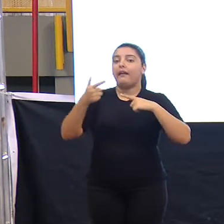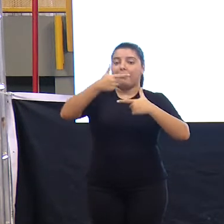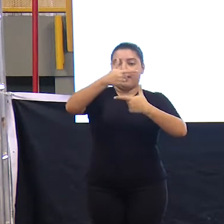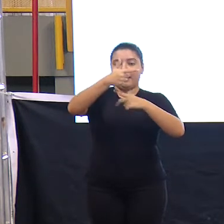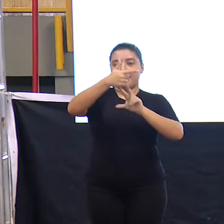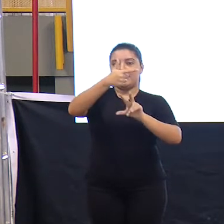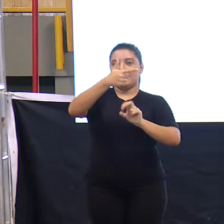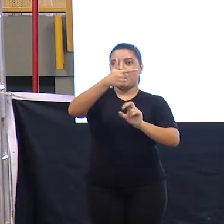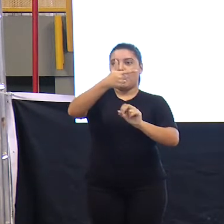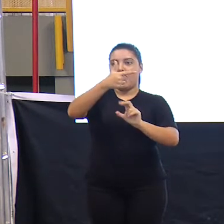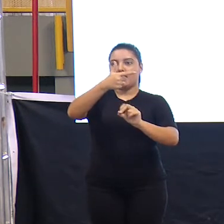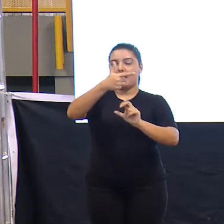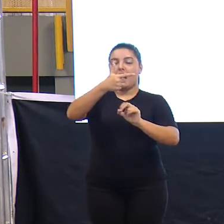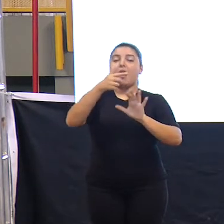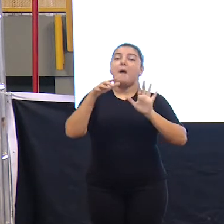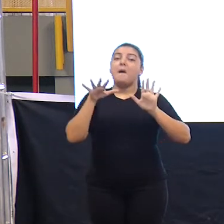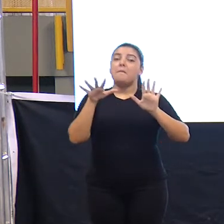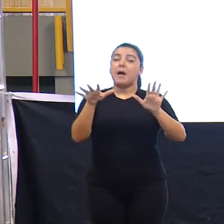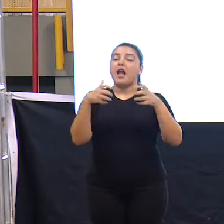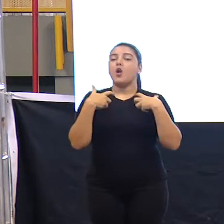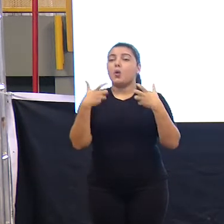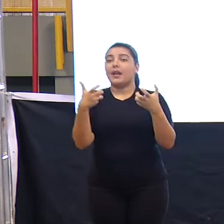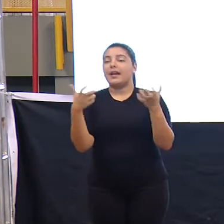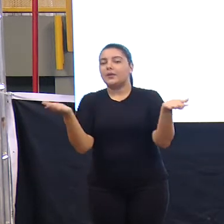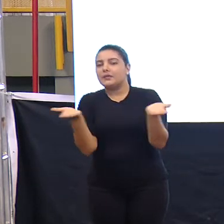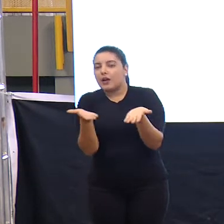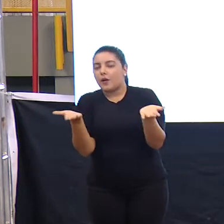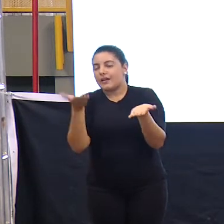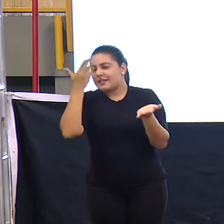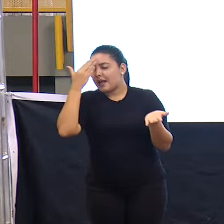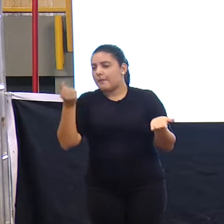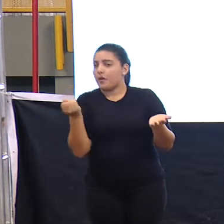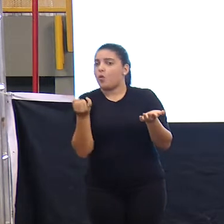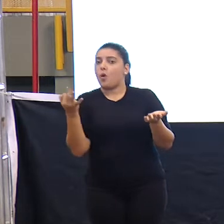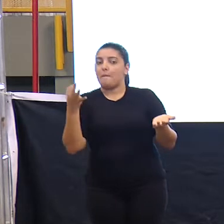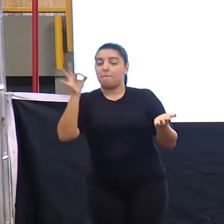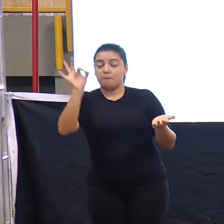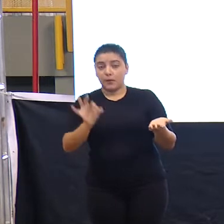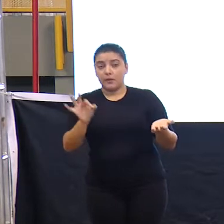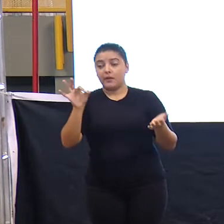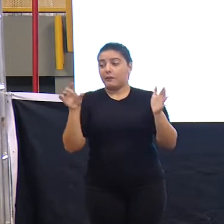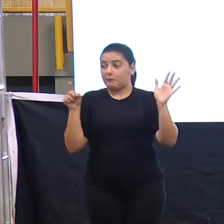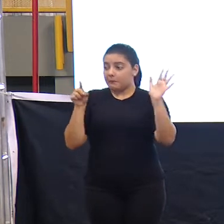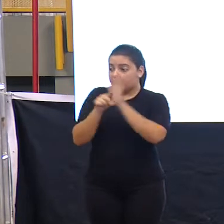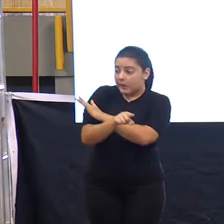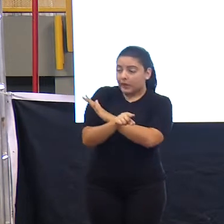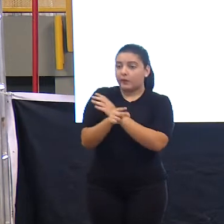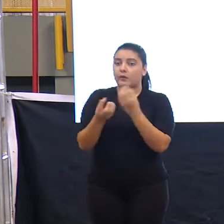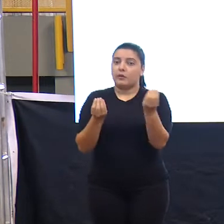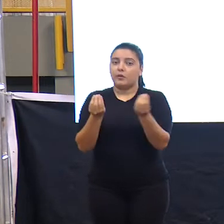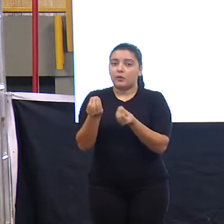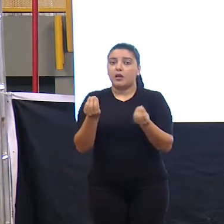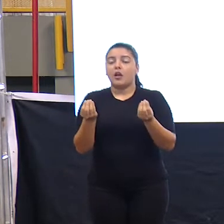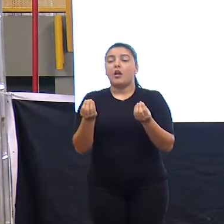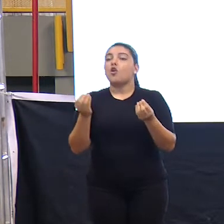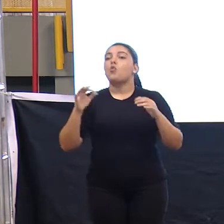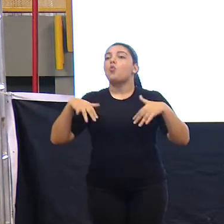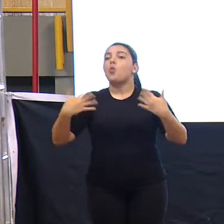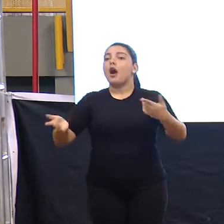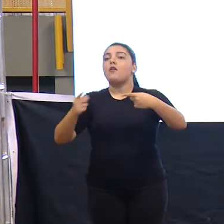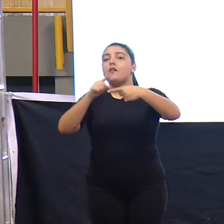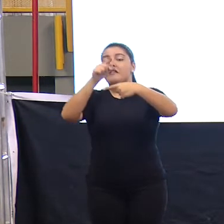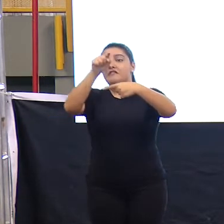50. Só que quando eu quero saber qual é a porcentagem, é como se eu estivesse perguntando qual é a